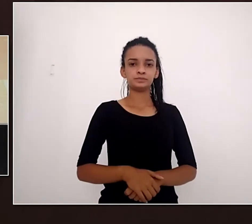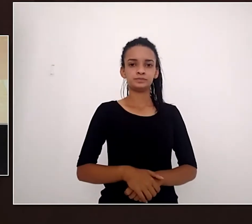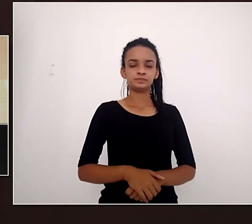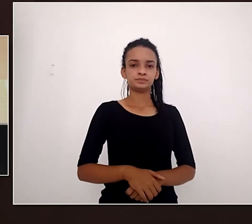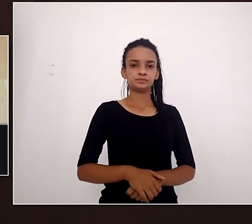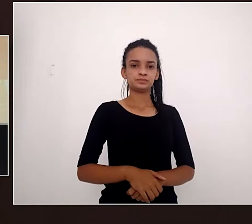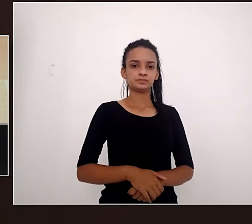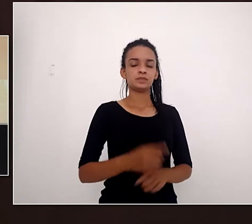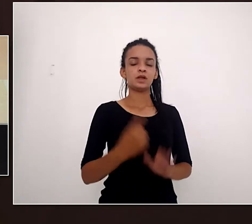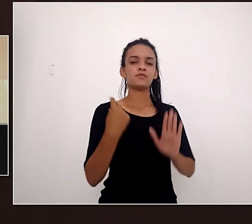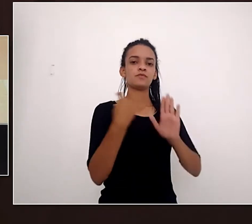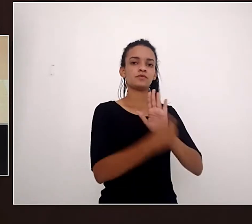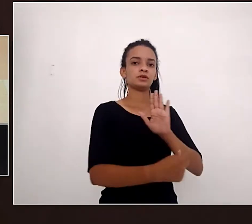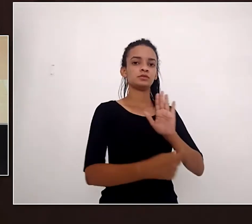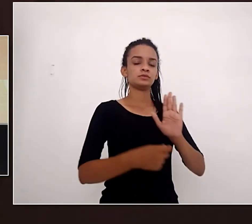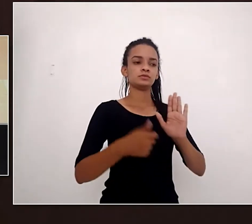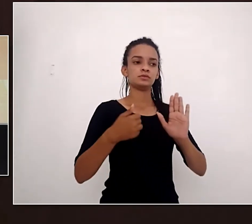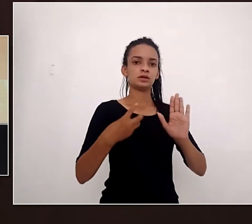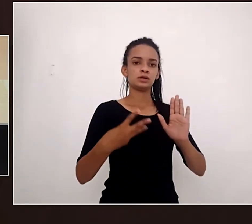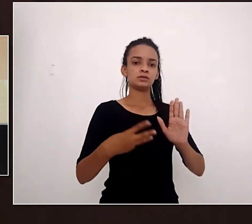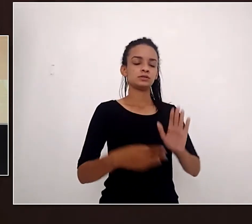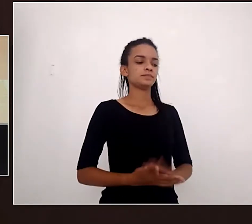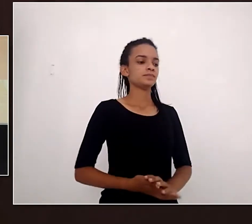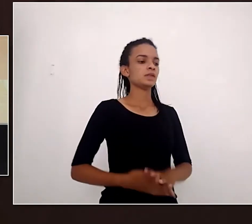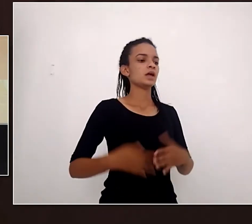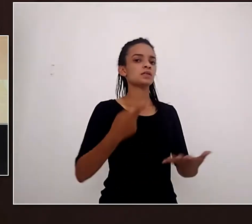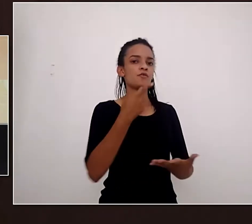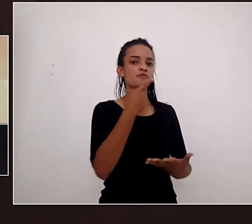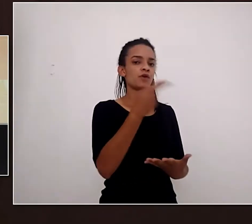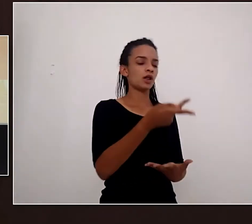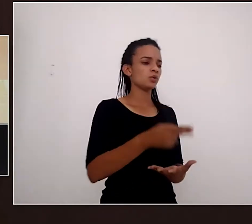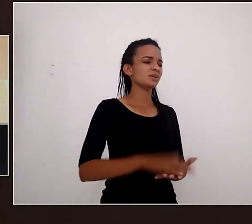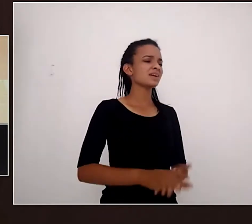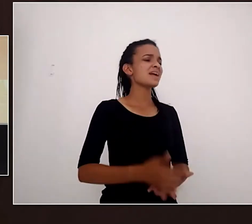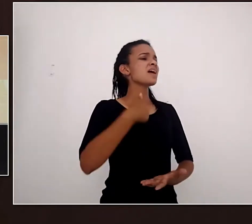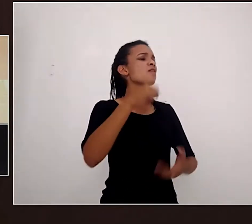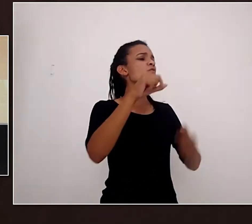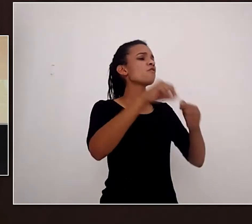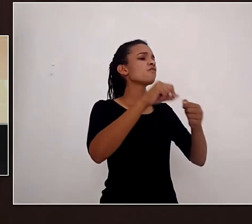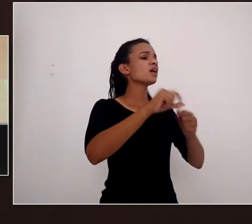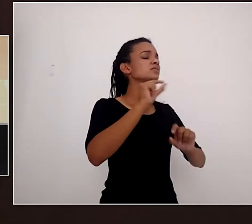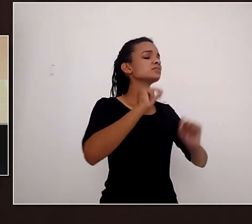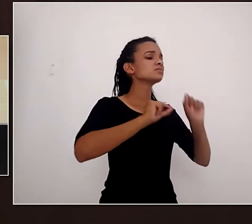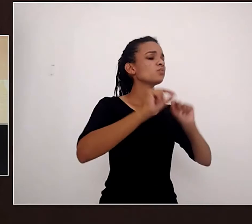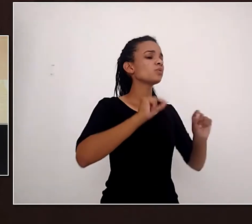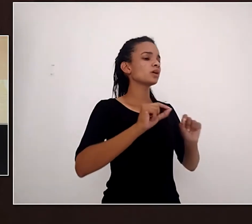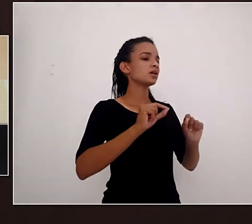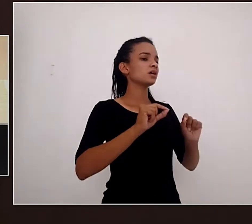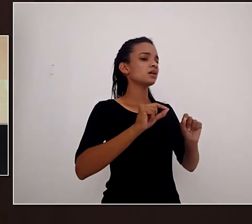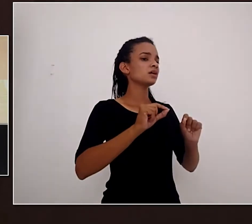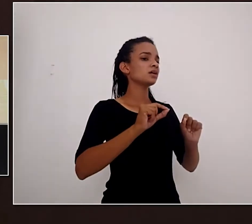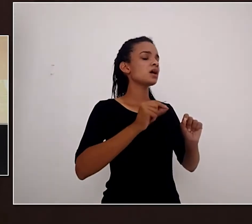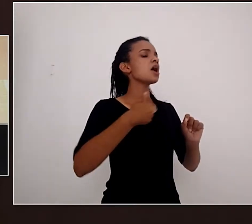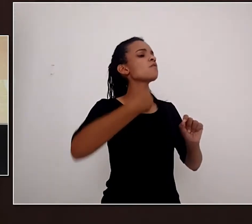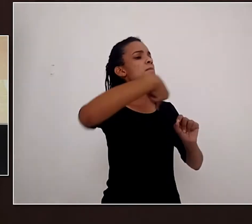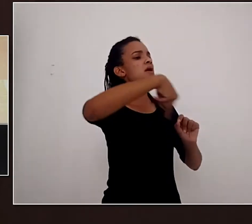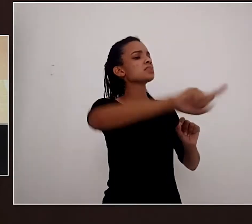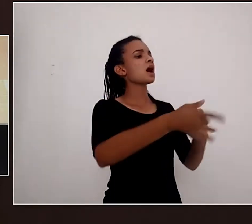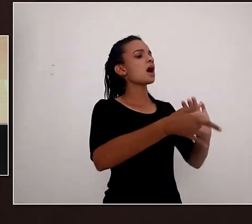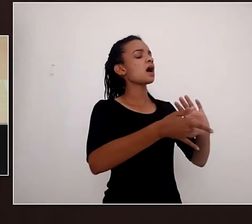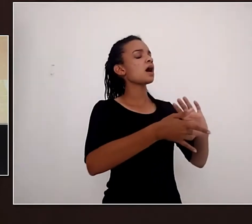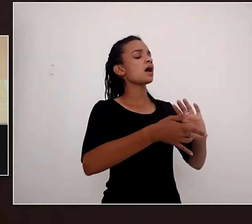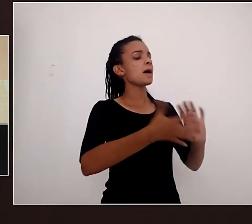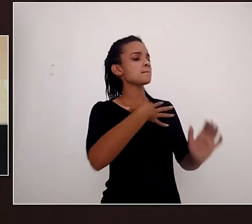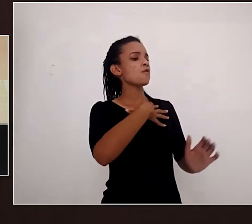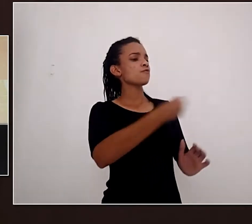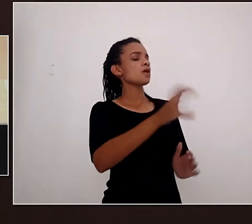3, então disse o dono da vinha, que farei? Enviarei o meu filho amado, talvez o respeitem. Deus mandou seu filho amado para ver se os